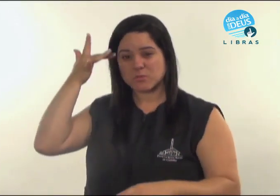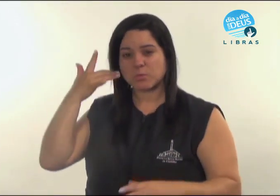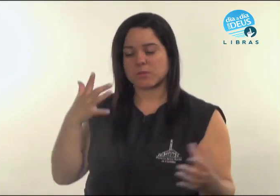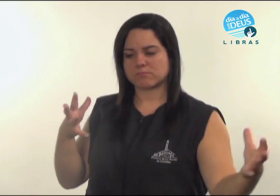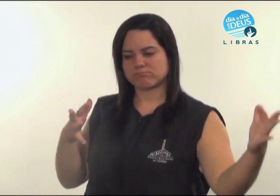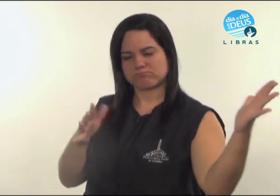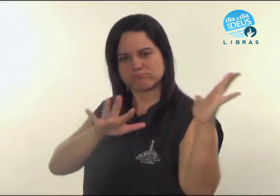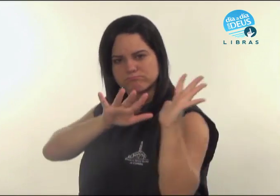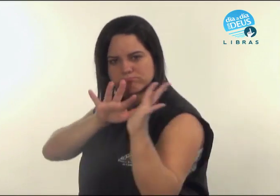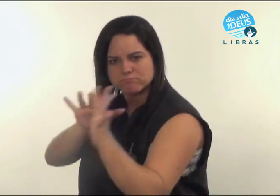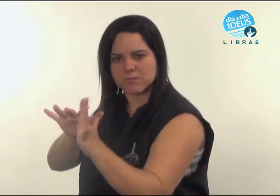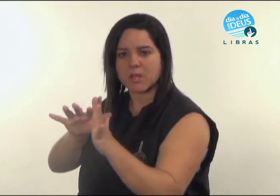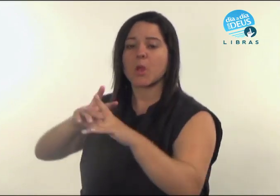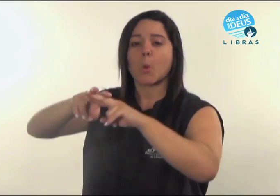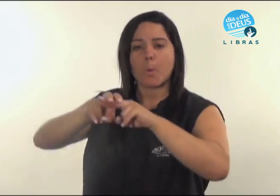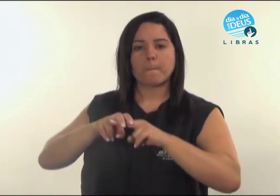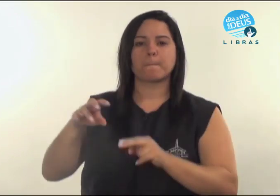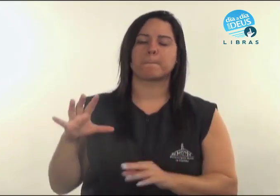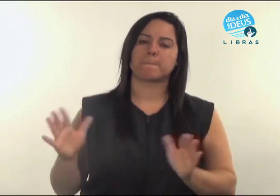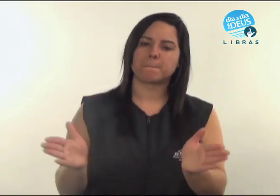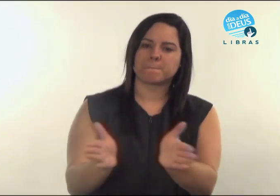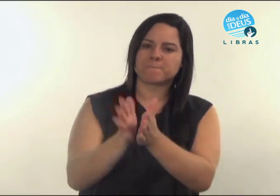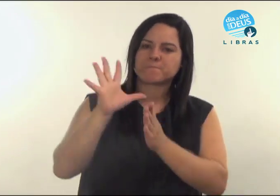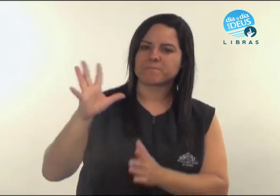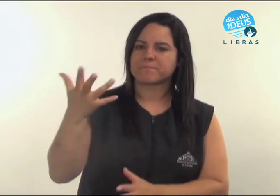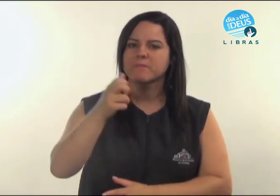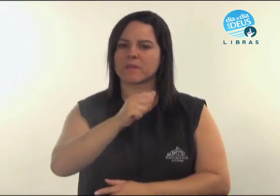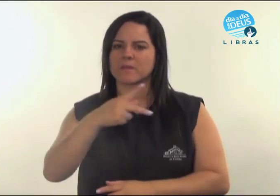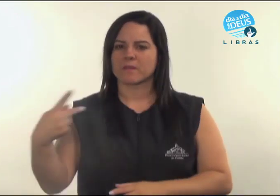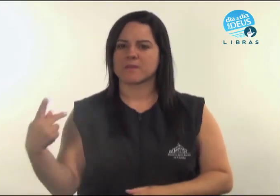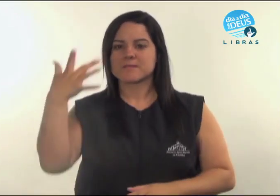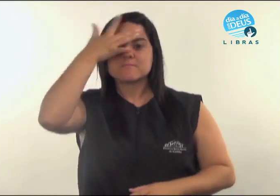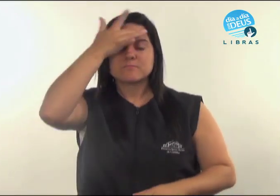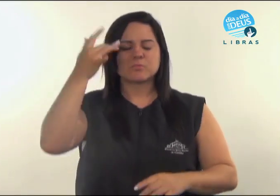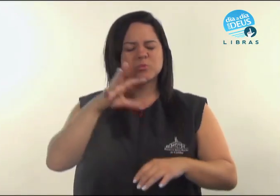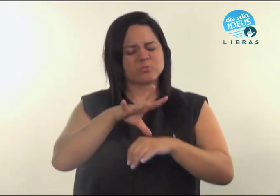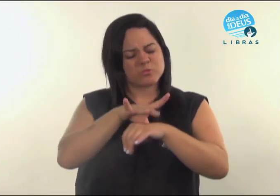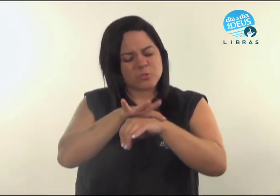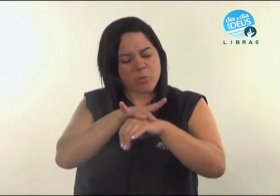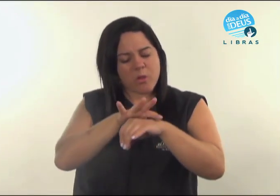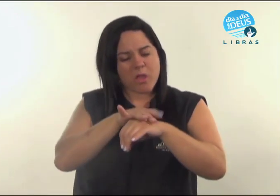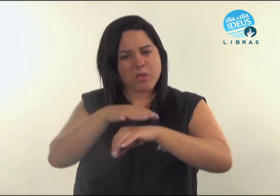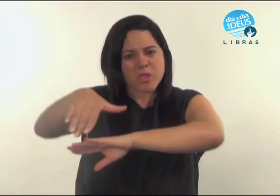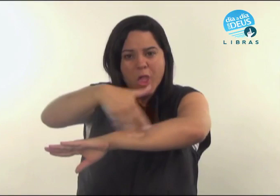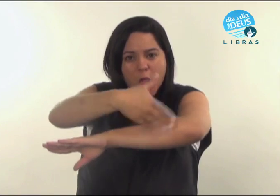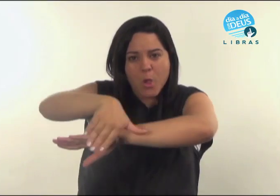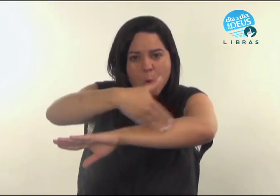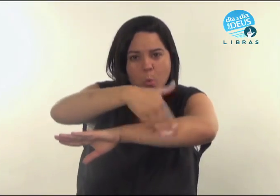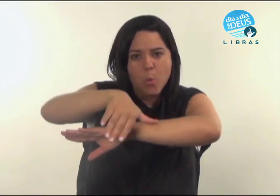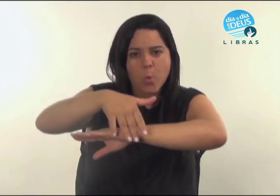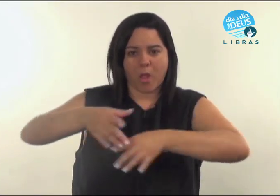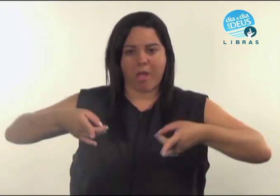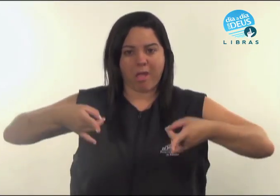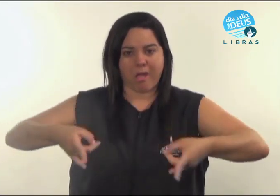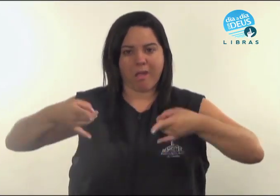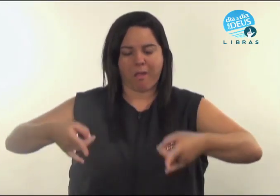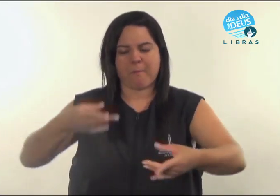grupo. E por causa dos milagres que os apóstolos faziam, as pessoas punham os doentes nas ruas,